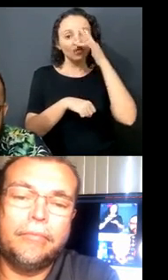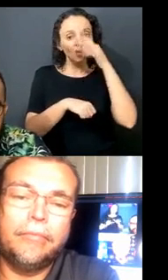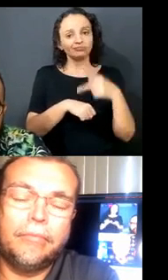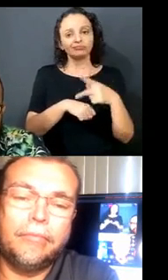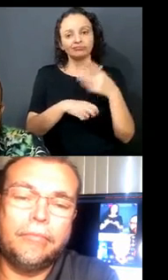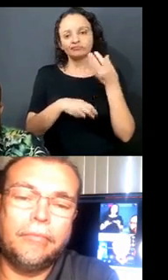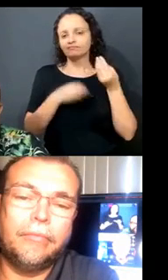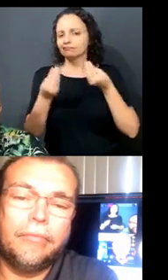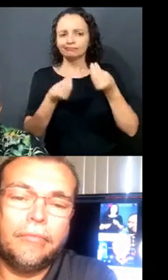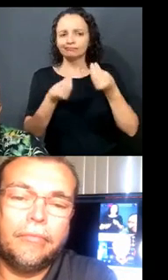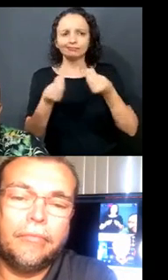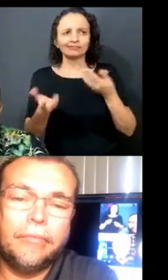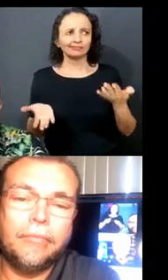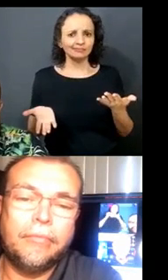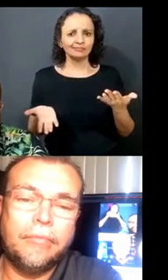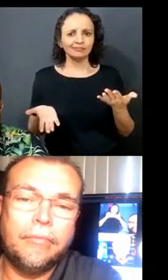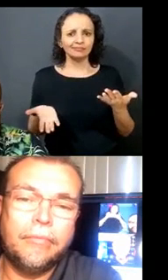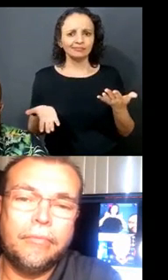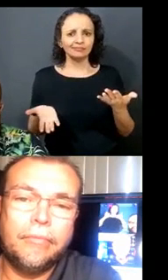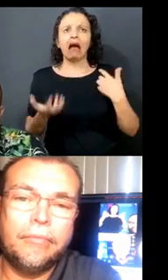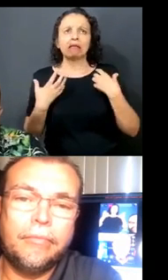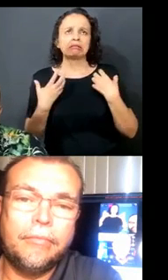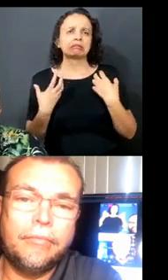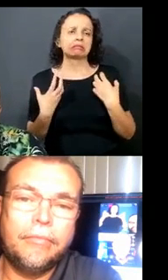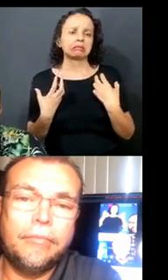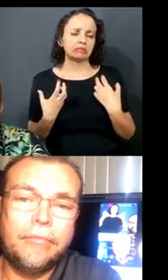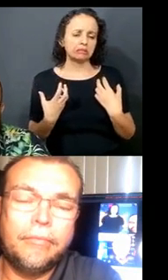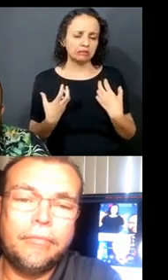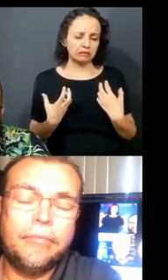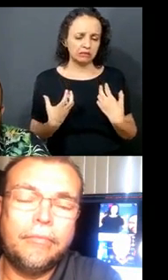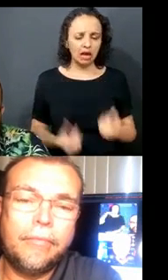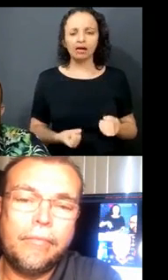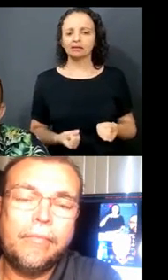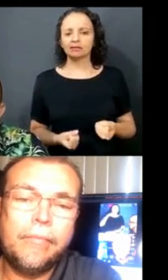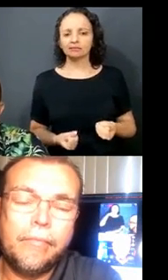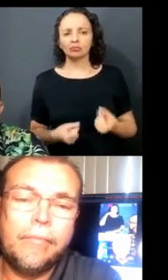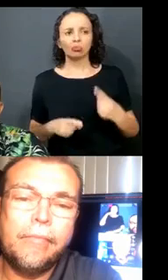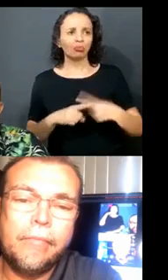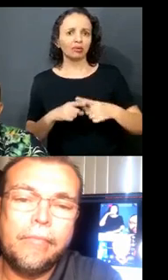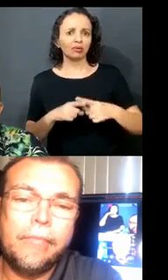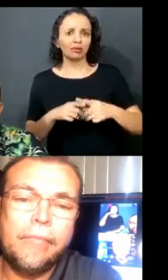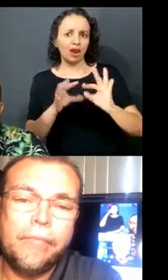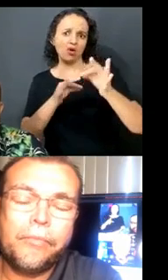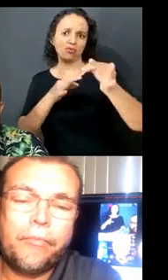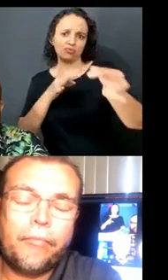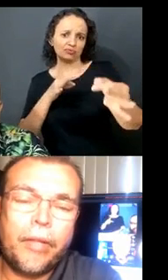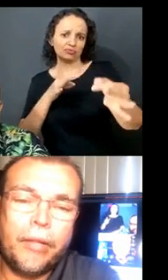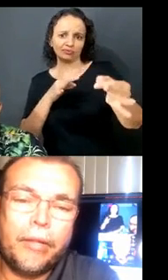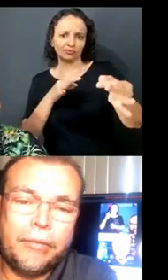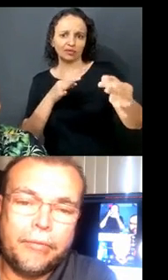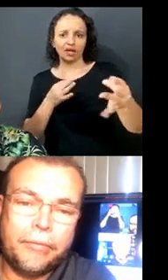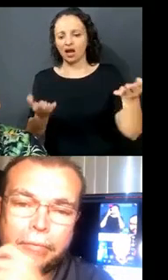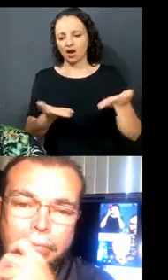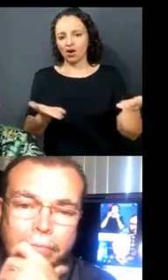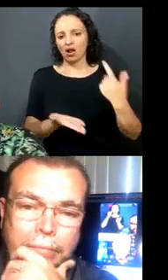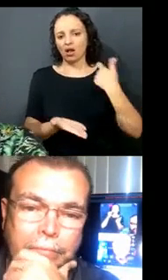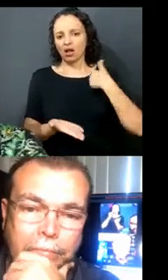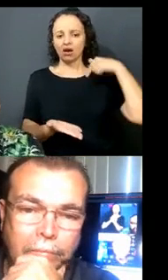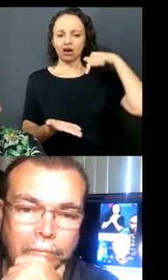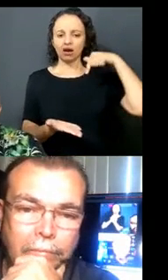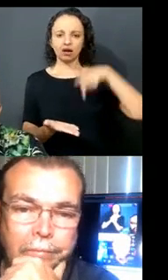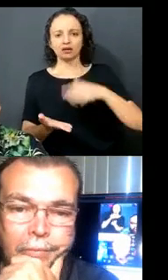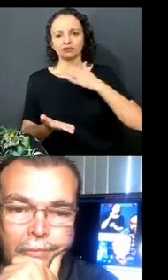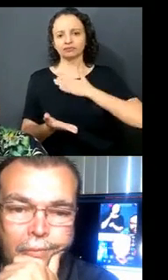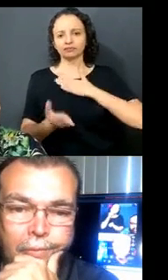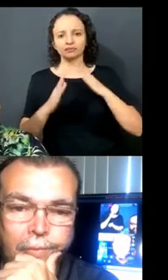Paulista? Era um gasto e uma canseira muito grande. E aqui eu estou aqui na minha casa, você